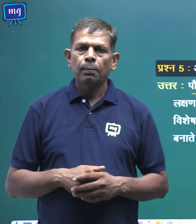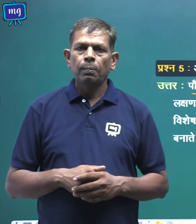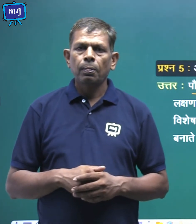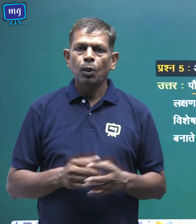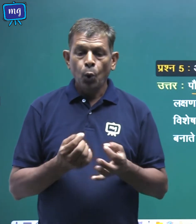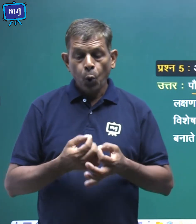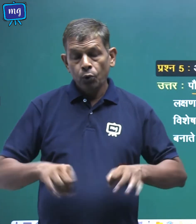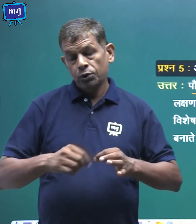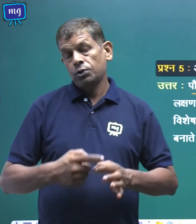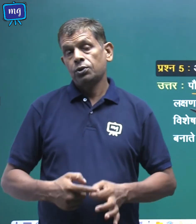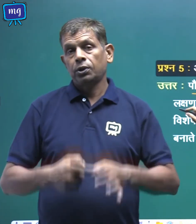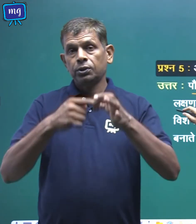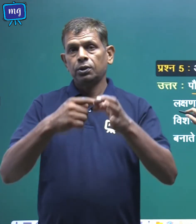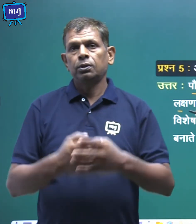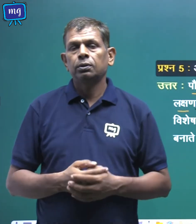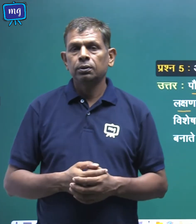विशिष्ट लक्षण